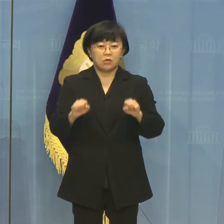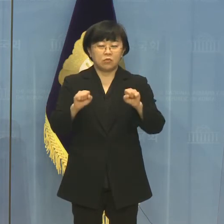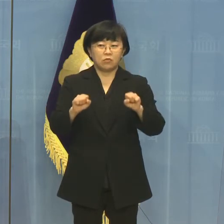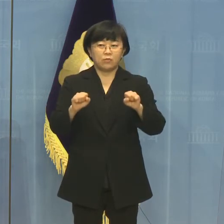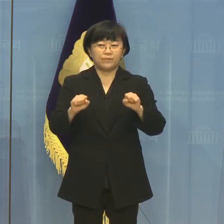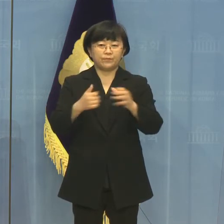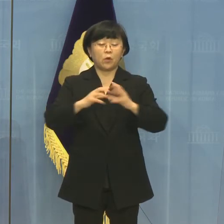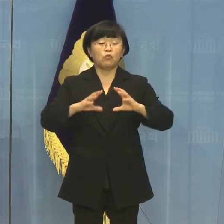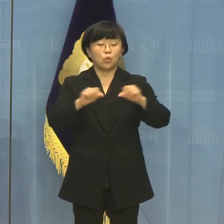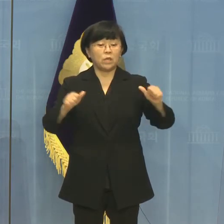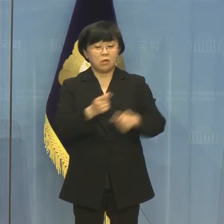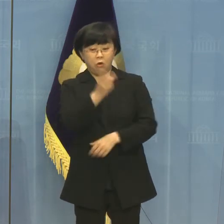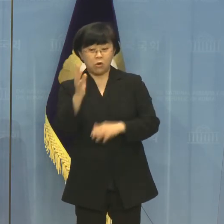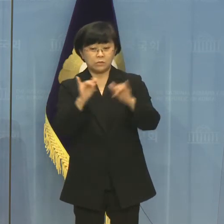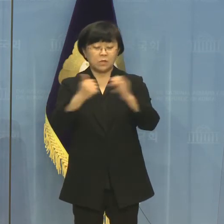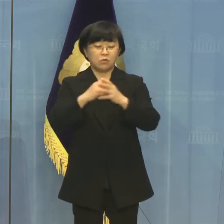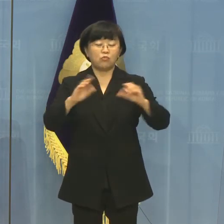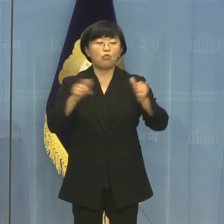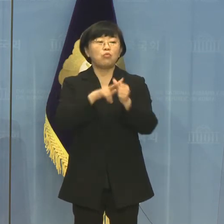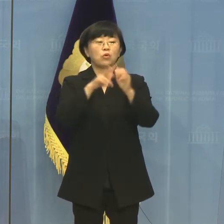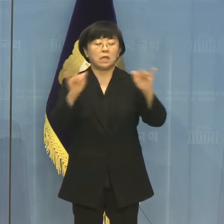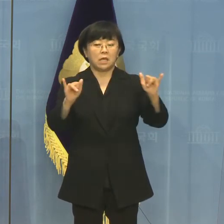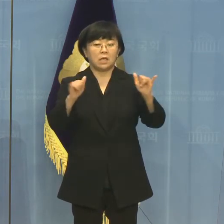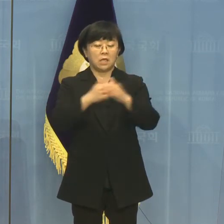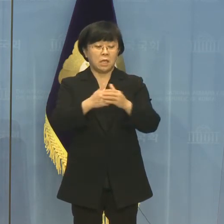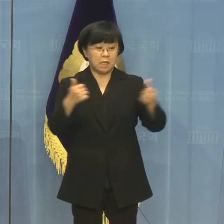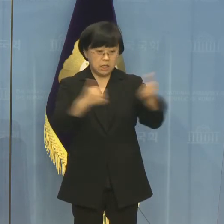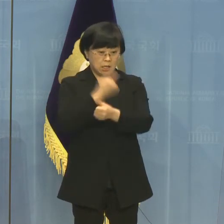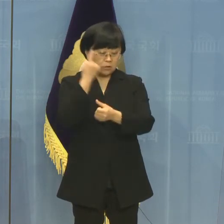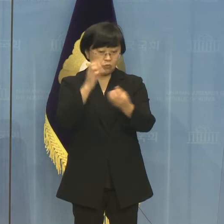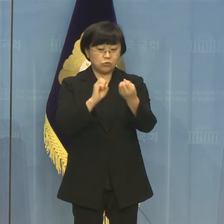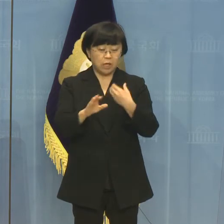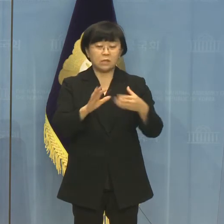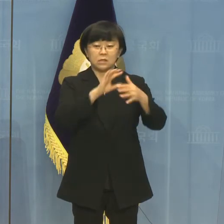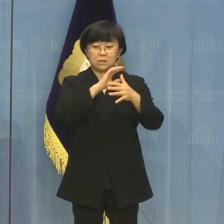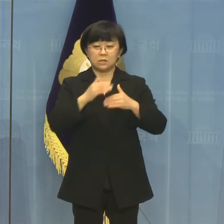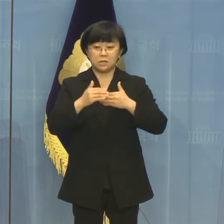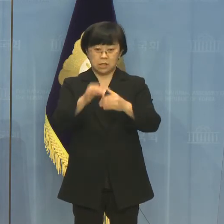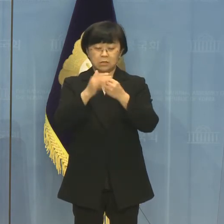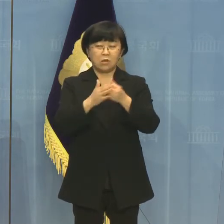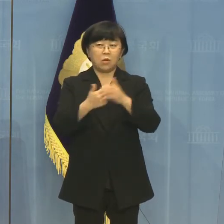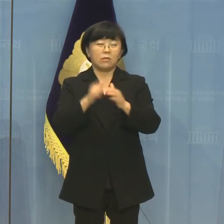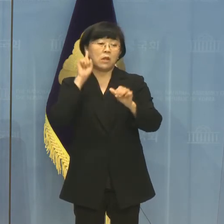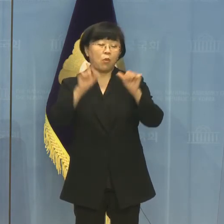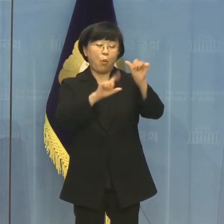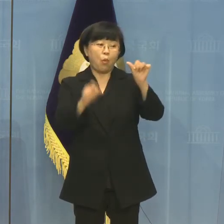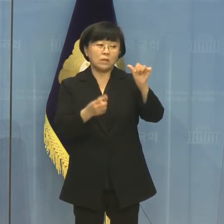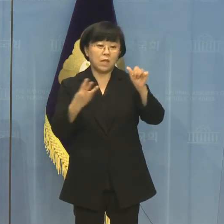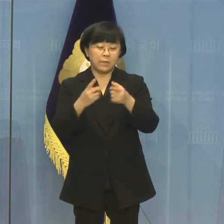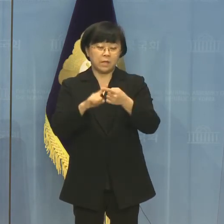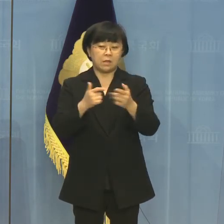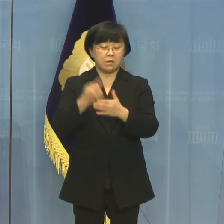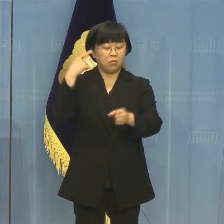한노위, 국토위 등에서 각 국무위원 후보자에 대한 인사청문회를 진행합니다. 내일 5월 3일에는